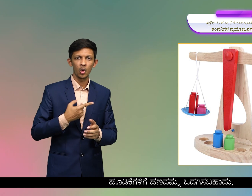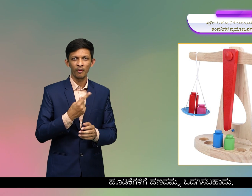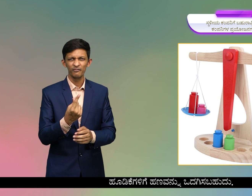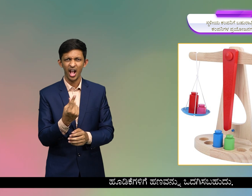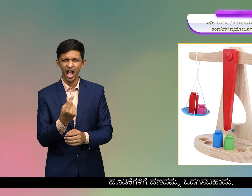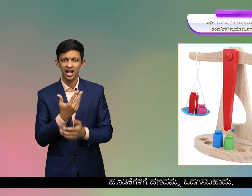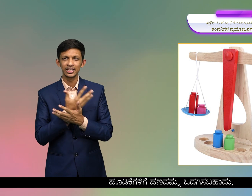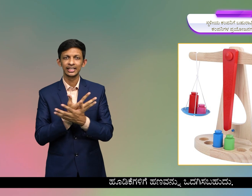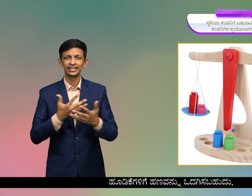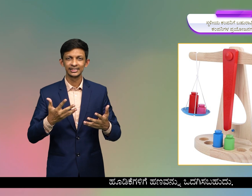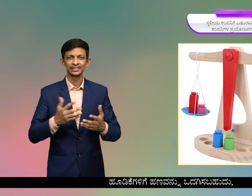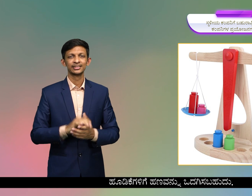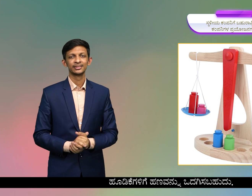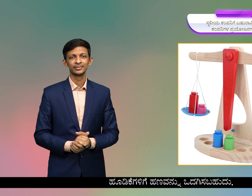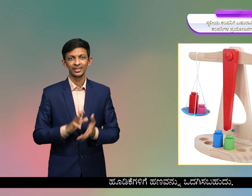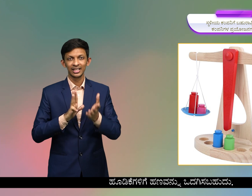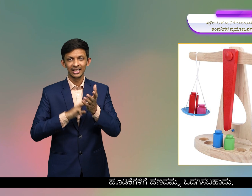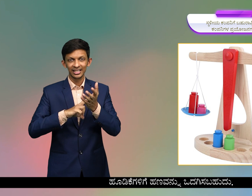ಒದಗಿಸಬಹುದು.